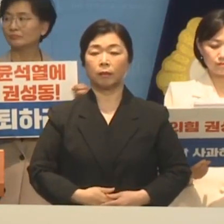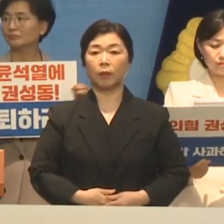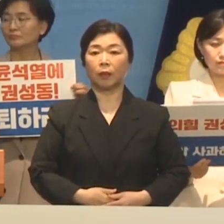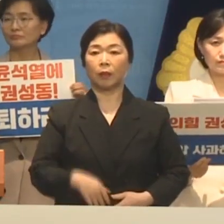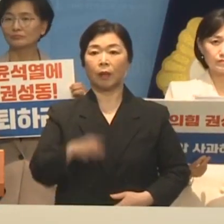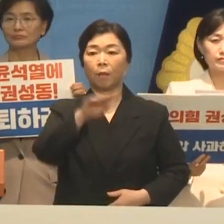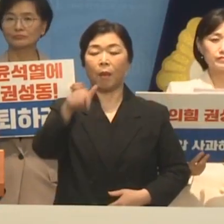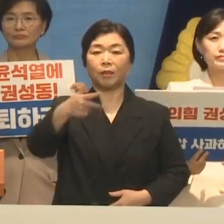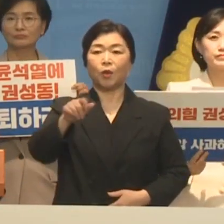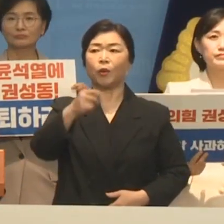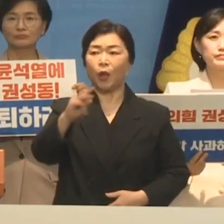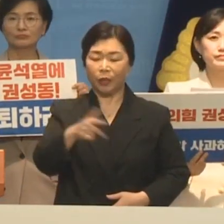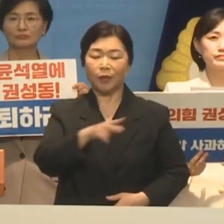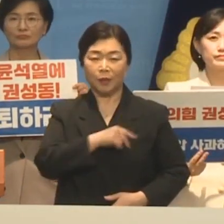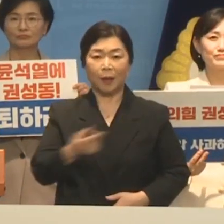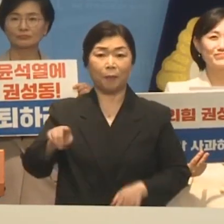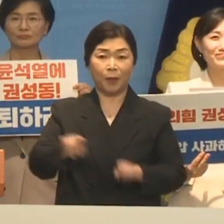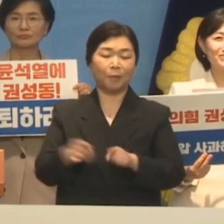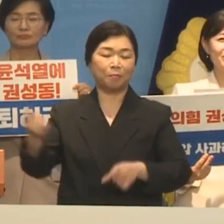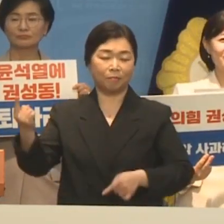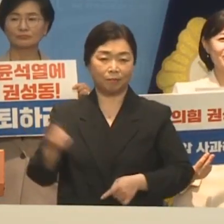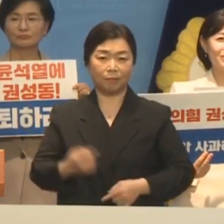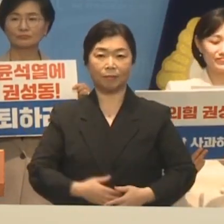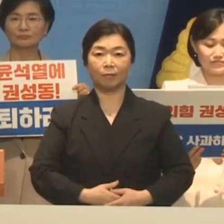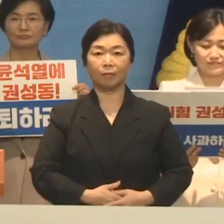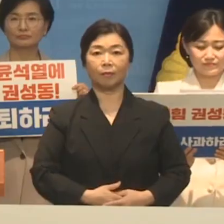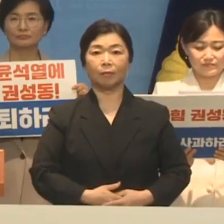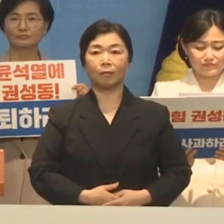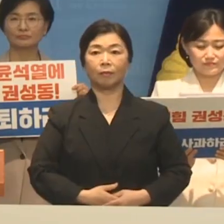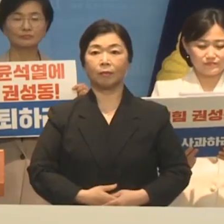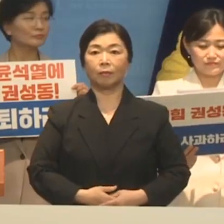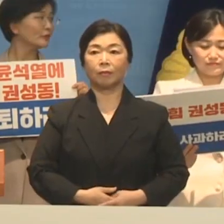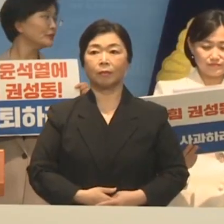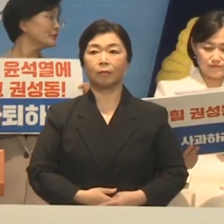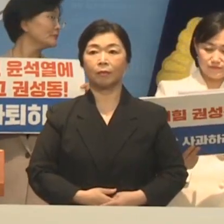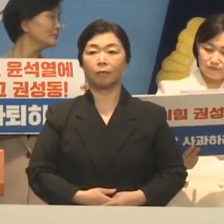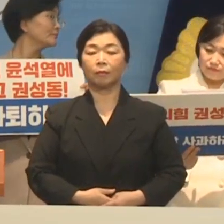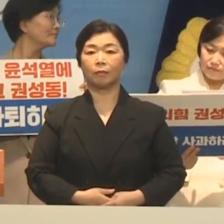네, 박정현 의원님도 함께하고 계십니다.